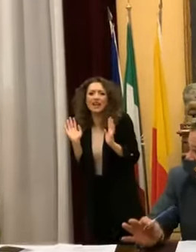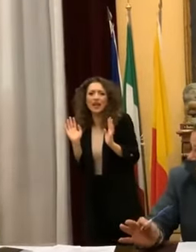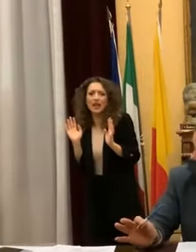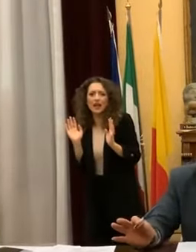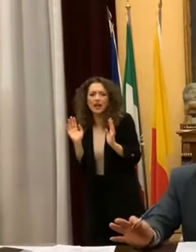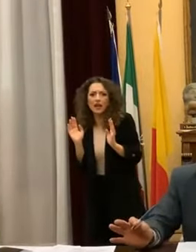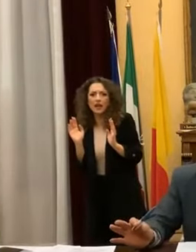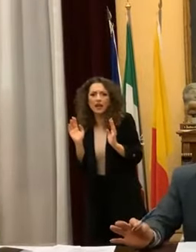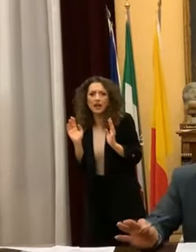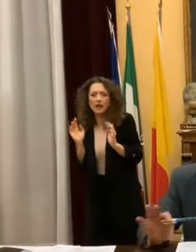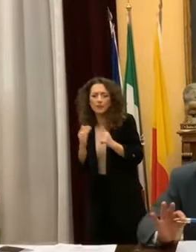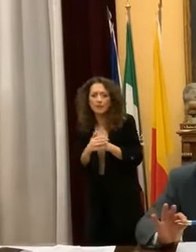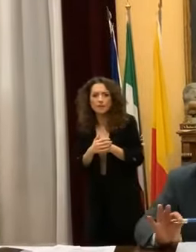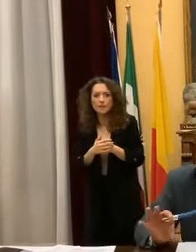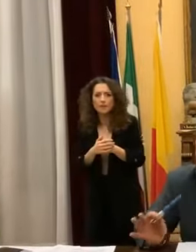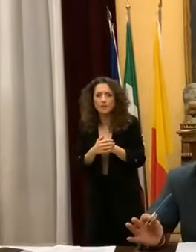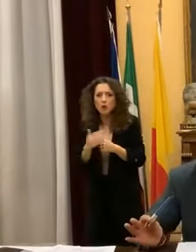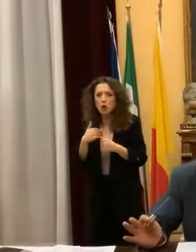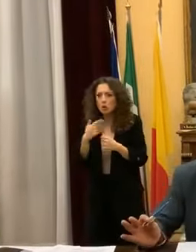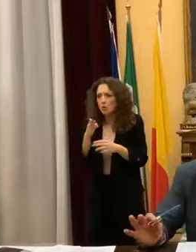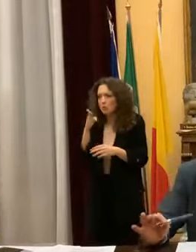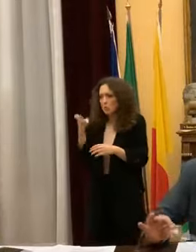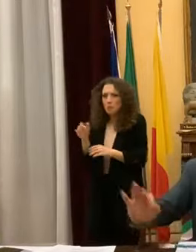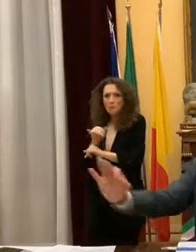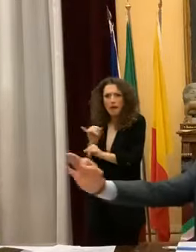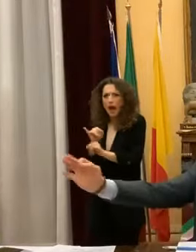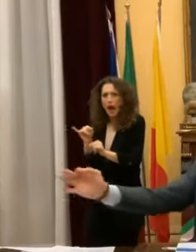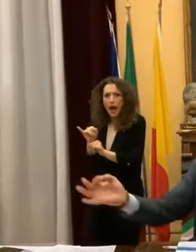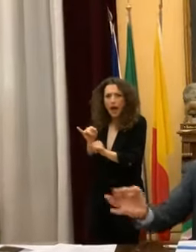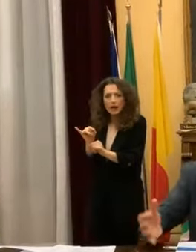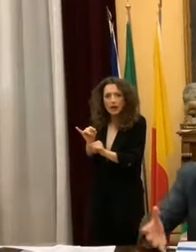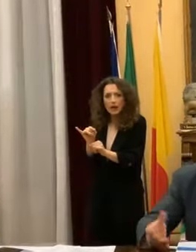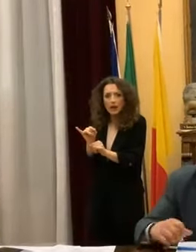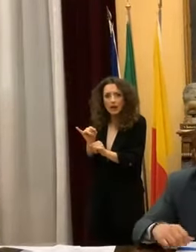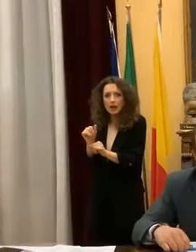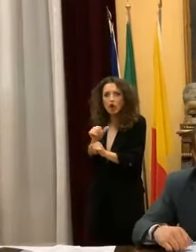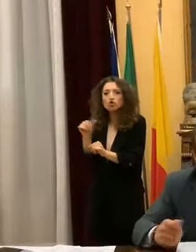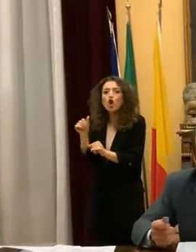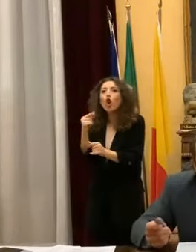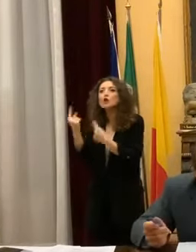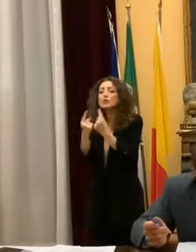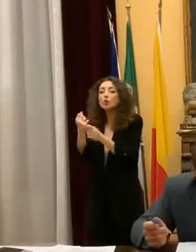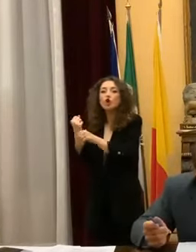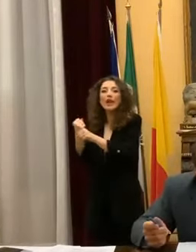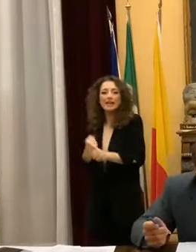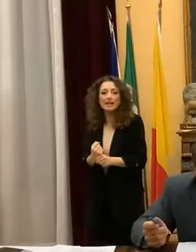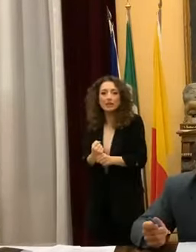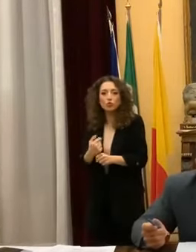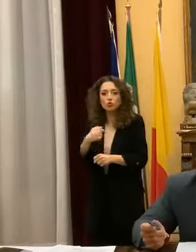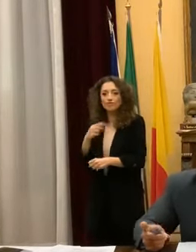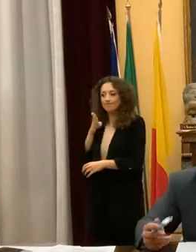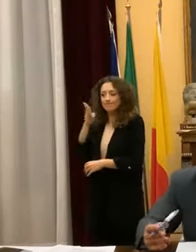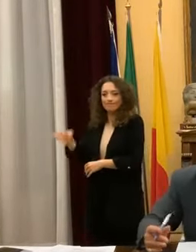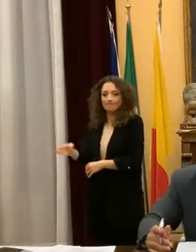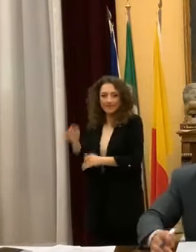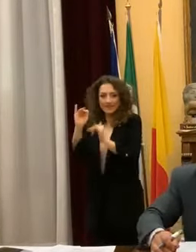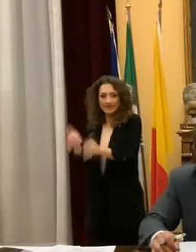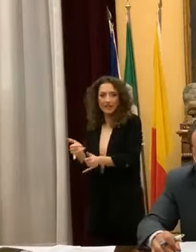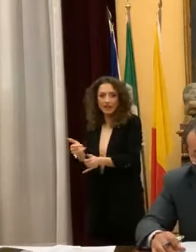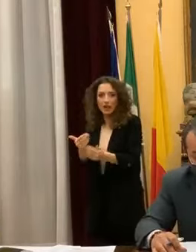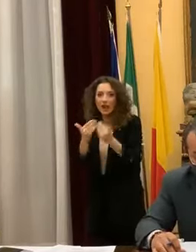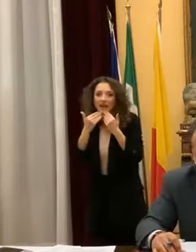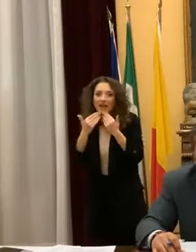di un infermiere, come si suol dire, non sono mai venuto da te, se non qualche volta per questioni istituzionali. Grazie per